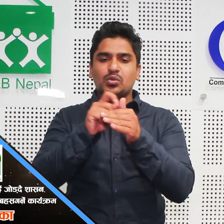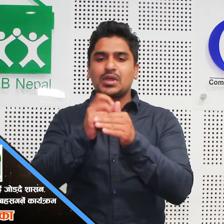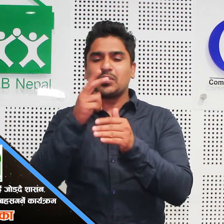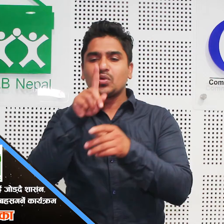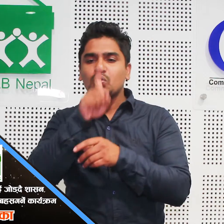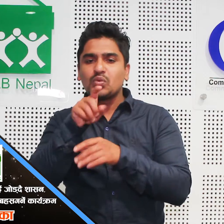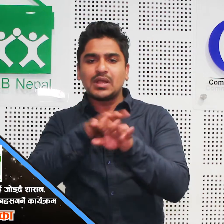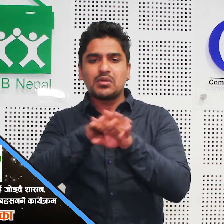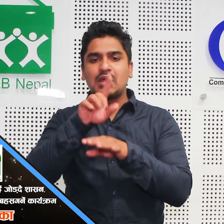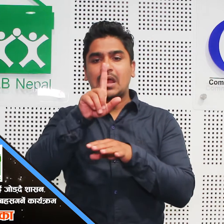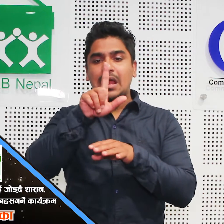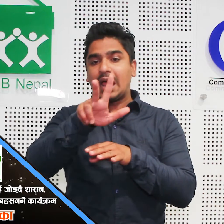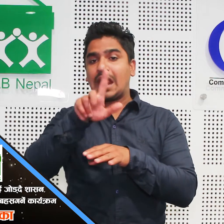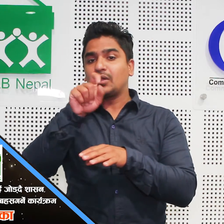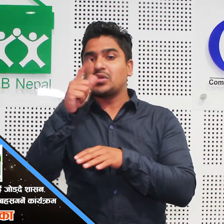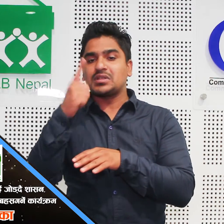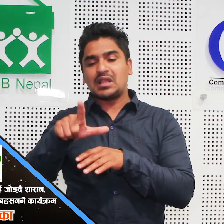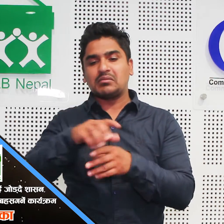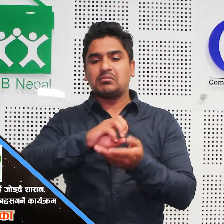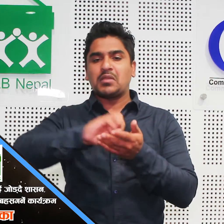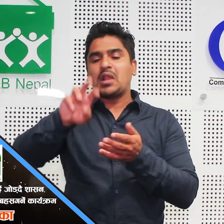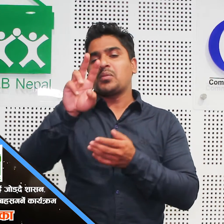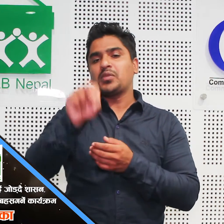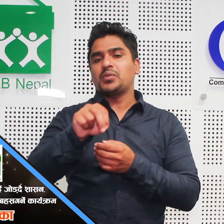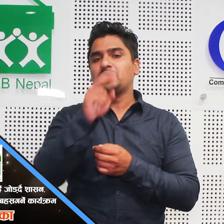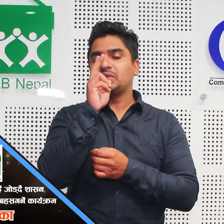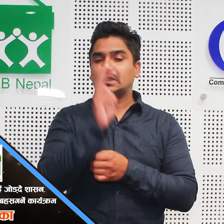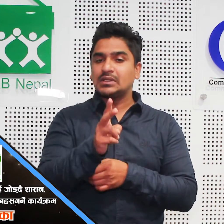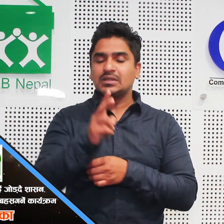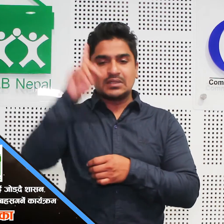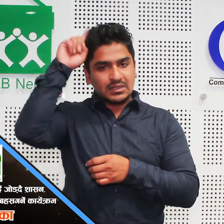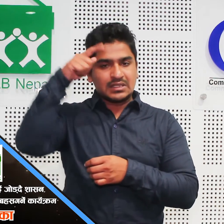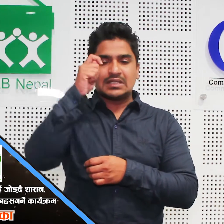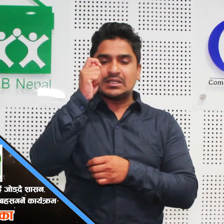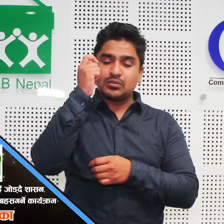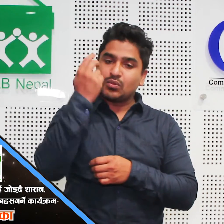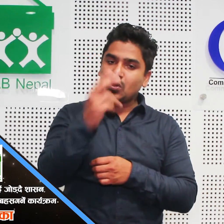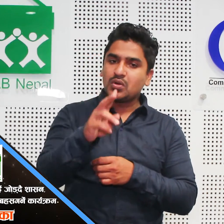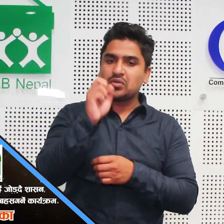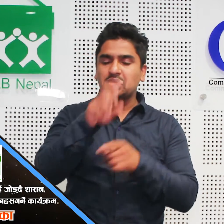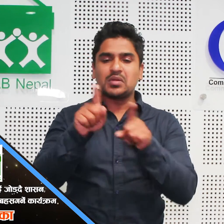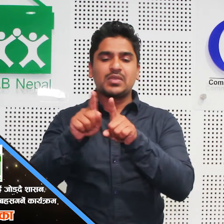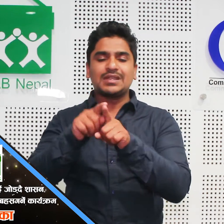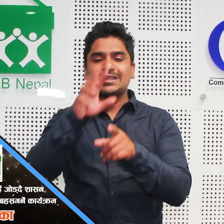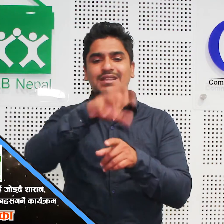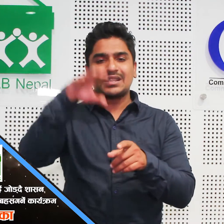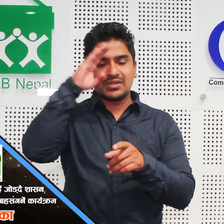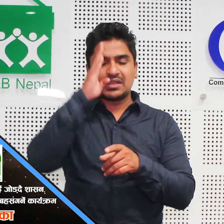कुखुरा 8-10 लाख जतिको नष्ट गर्नु पर्यो। अब त्यसको क्षति भयो हामीलाई, तर पनि स्थानीय सरकारले केही